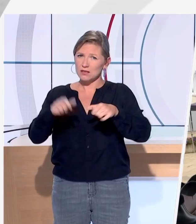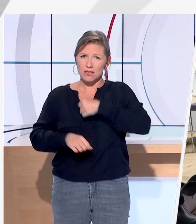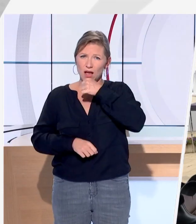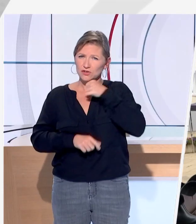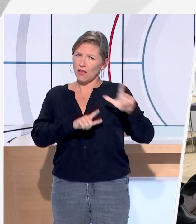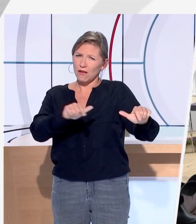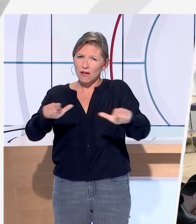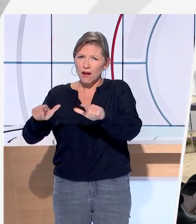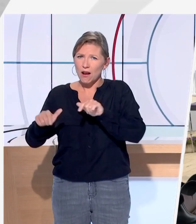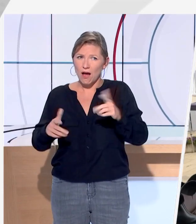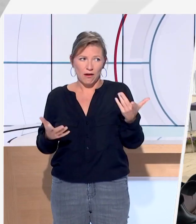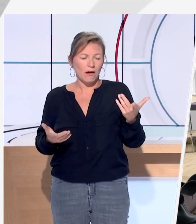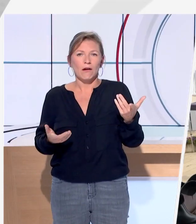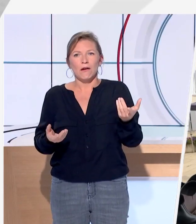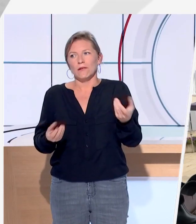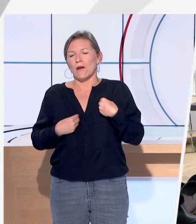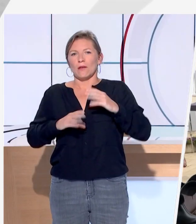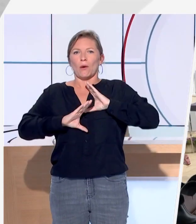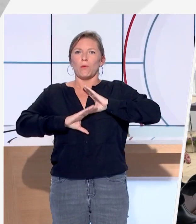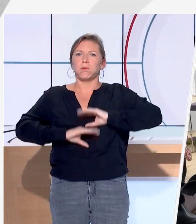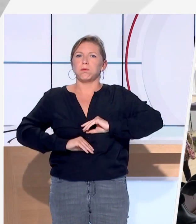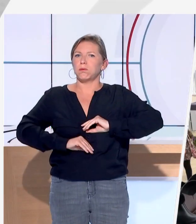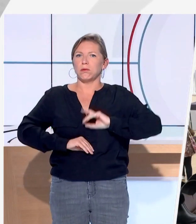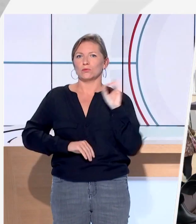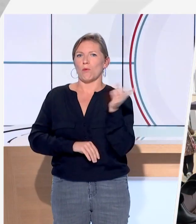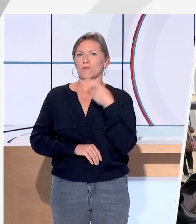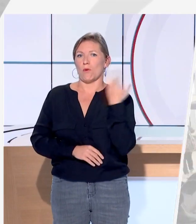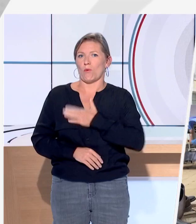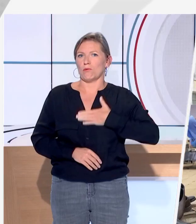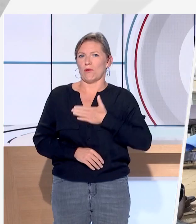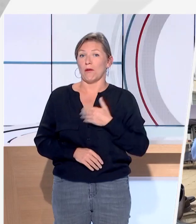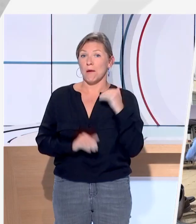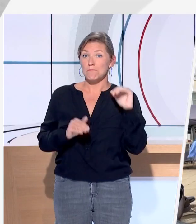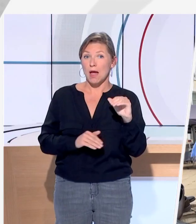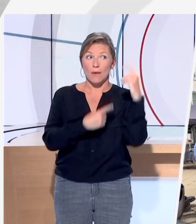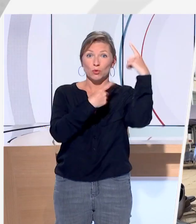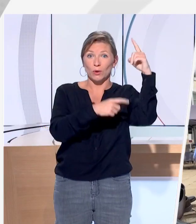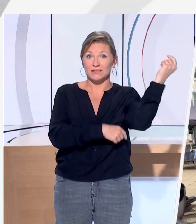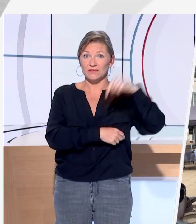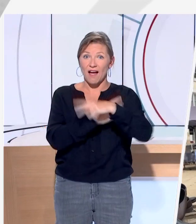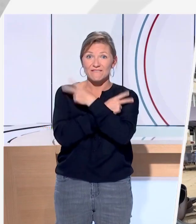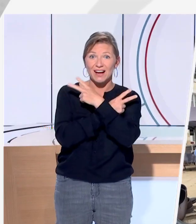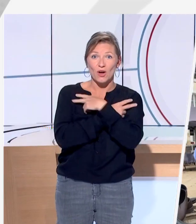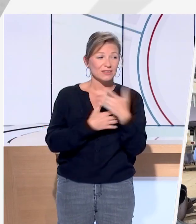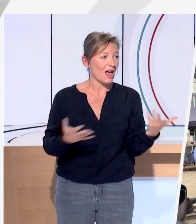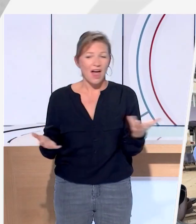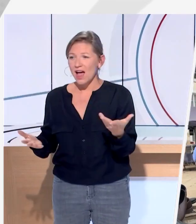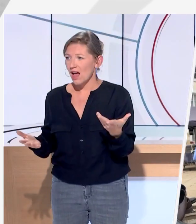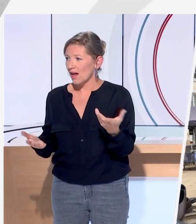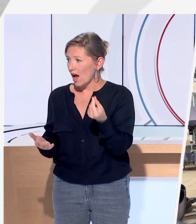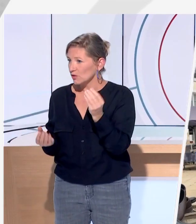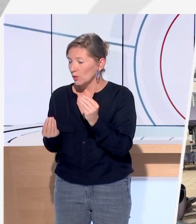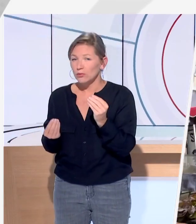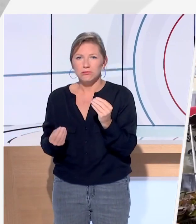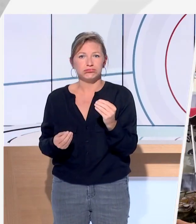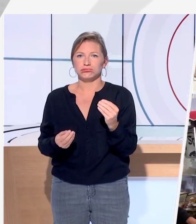le quartier, et que c'est un soulagement pour tout le monde. Hein. Franchement, c'est super. Même les touristes en vacances, c'était vraiment la